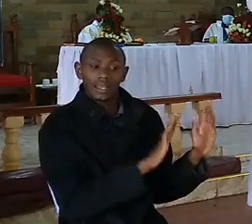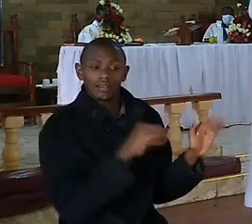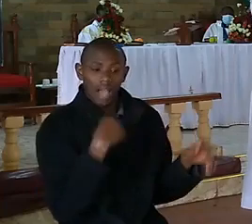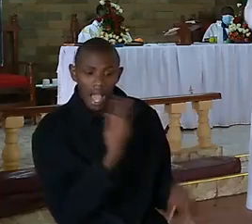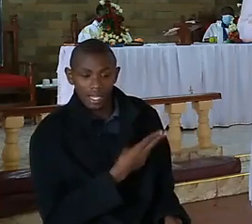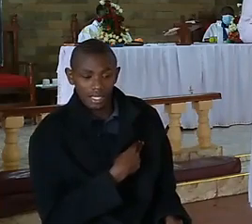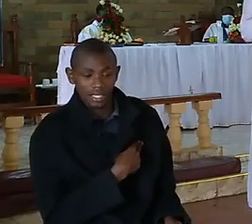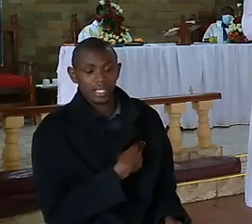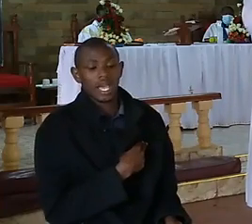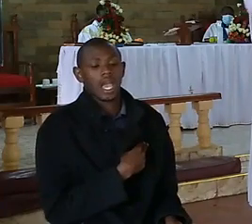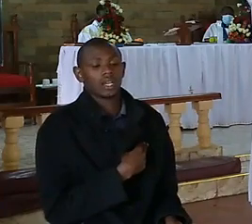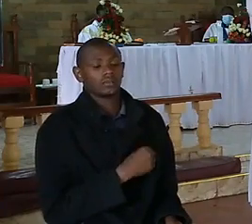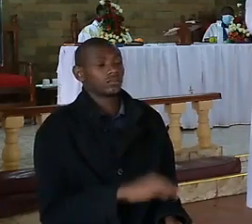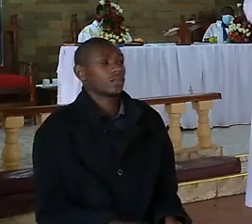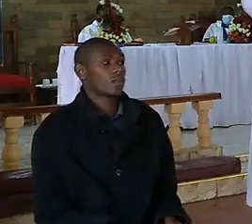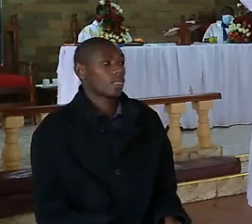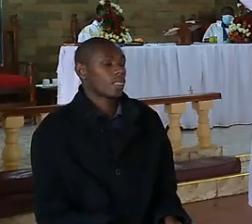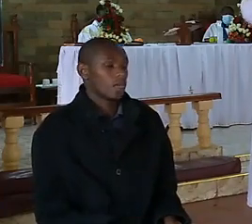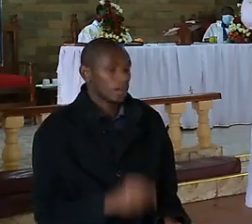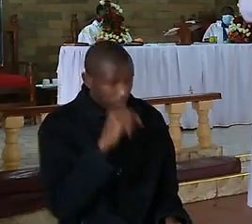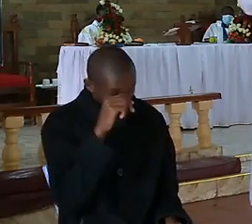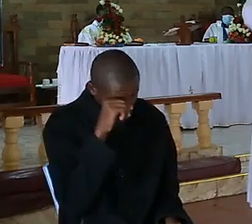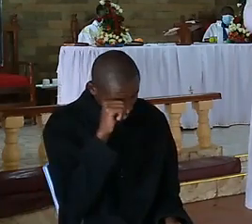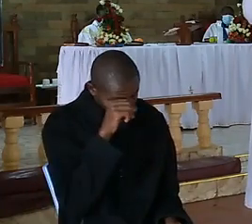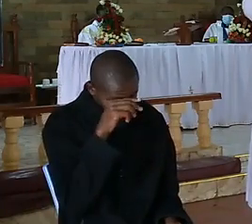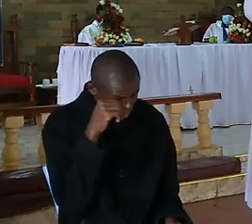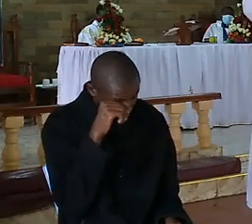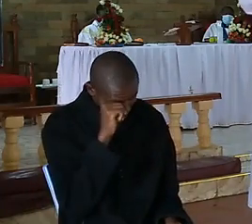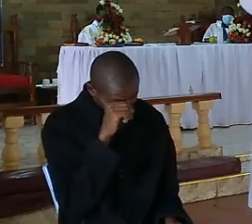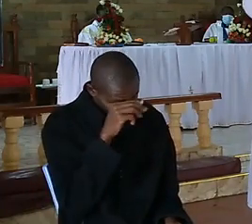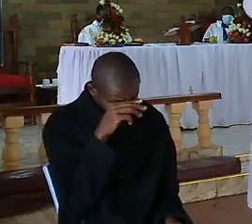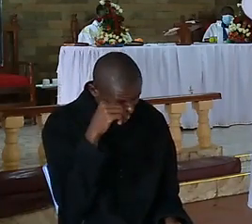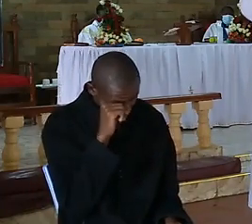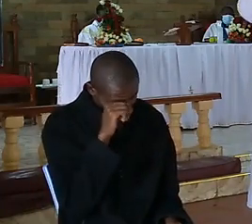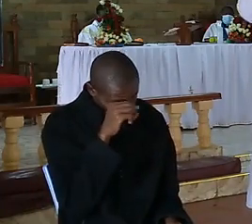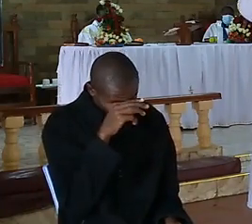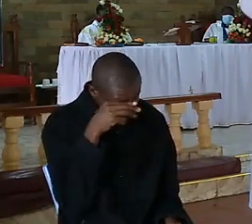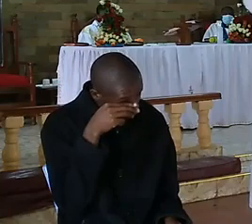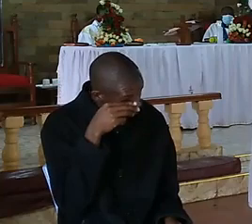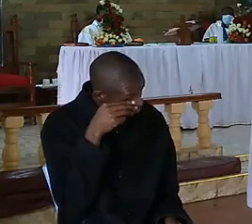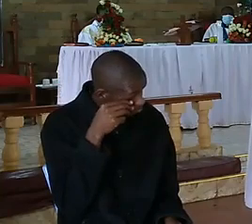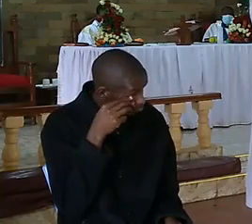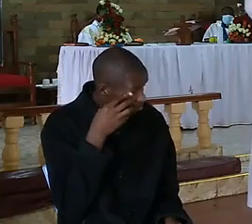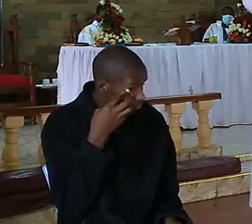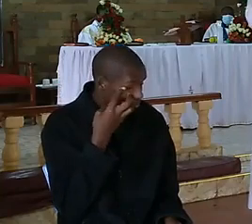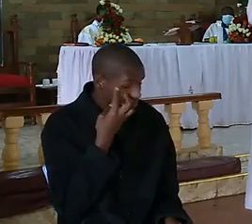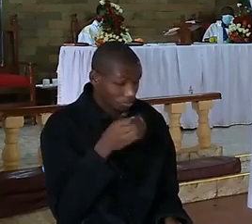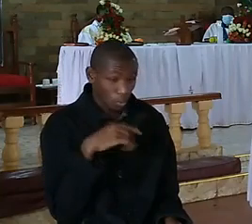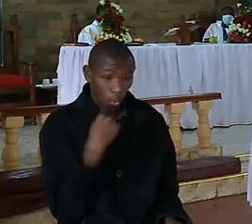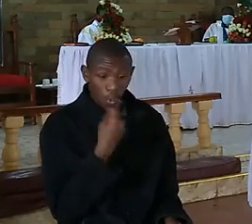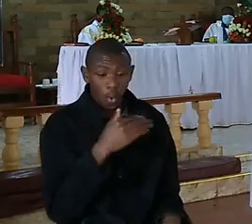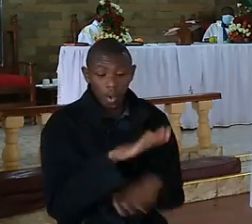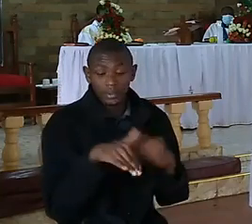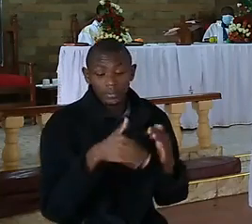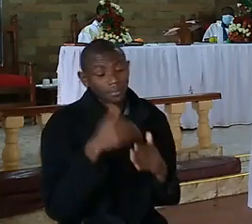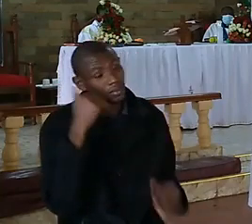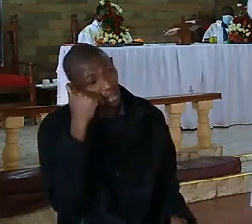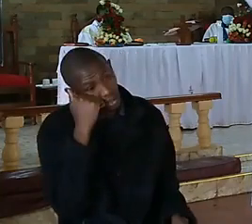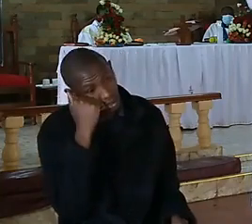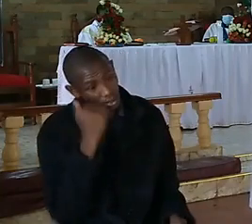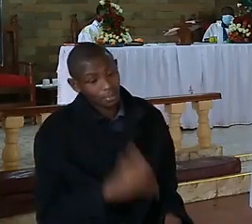na gutukinyira tukiaria na ngoro na meciria ma andu aria mangikorwo mahinyiririkite ni ndwari ndiukite mwathani